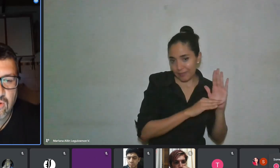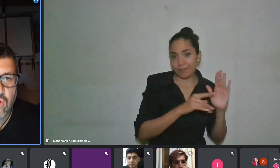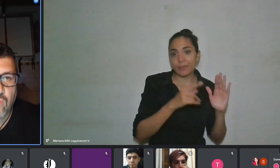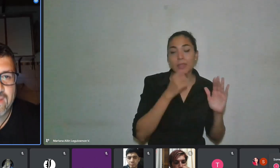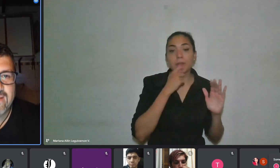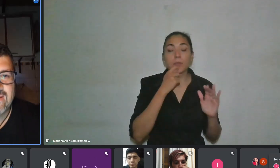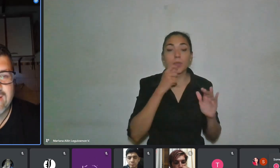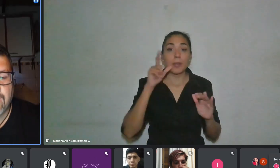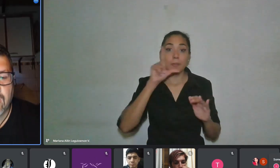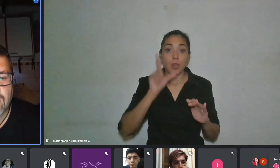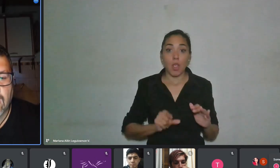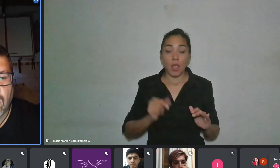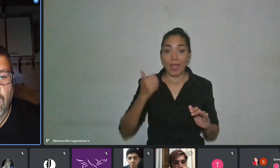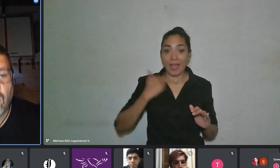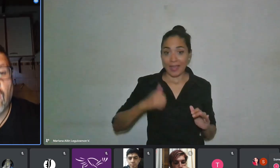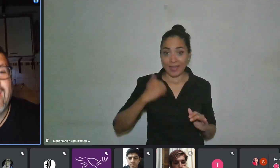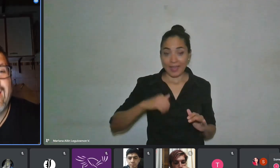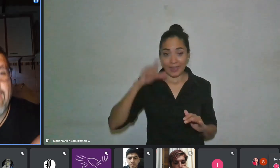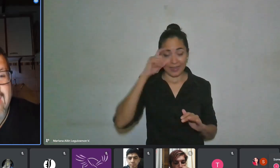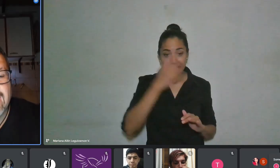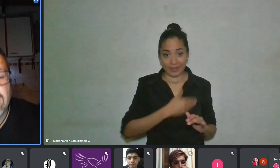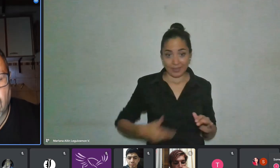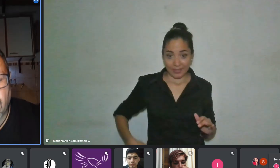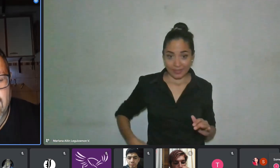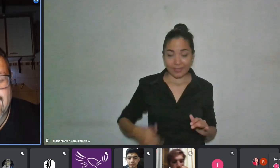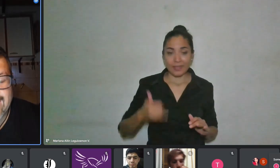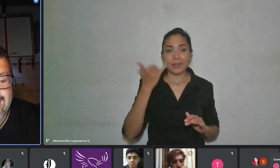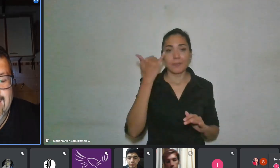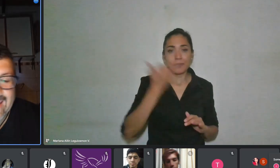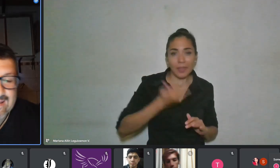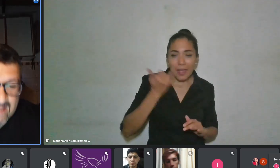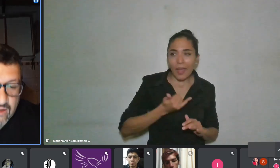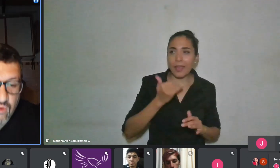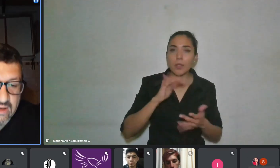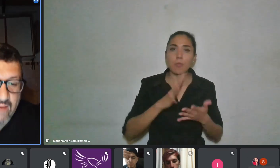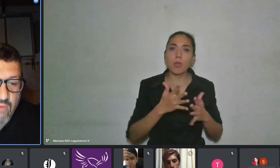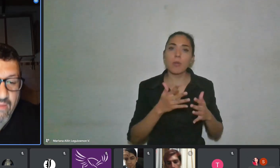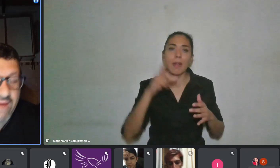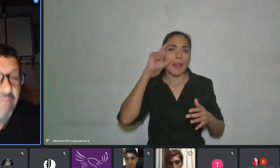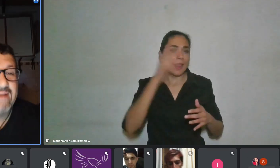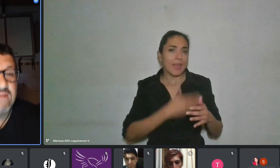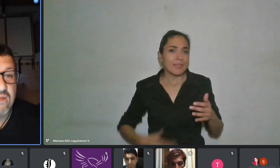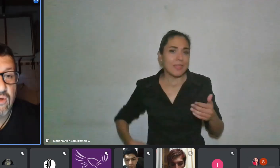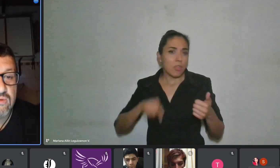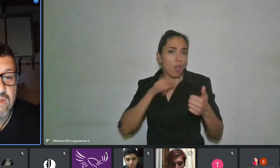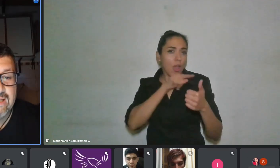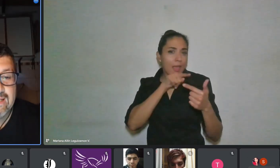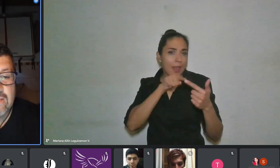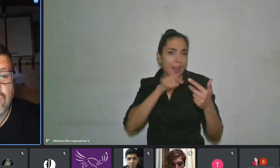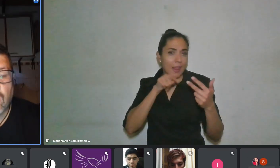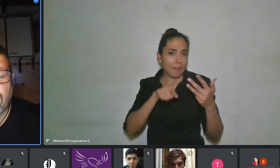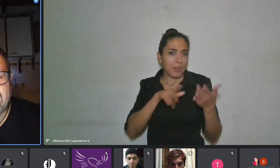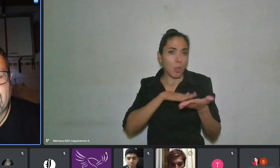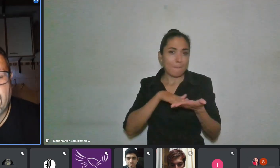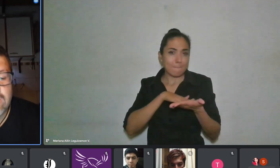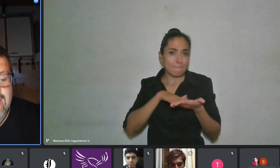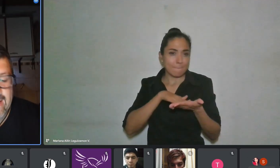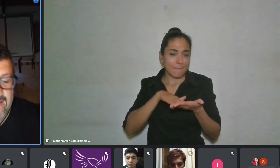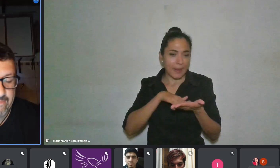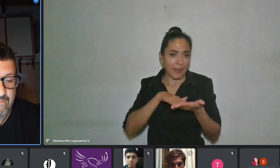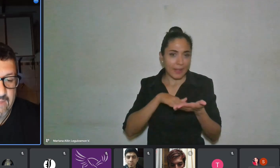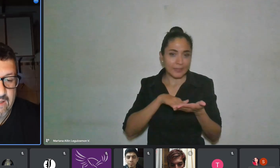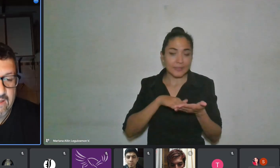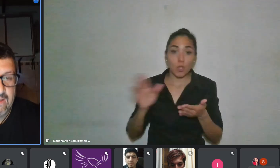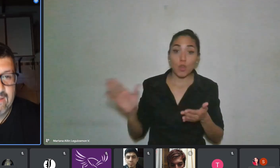son los principios o los elementos del Estado, digamos, más básicos, todo Estado